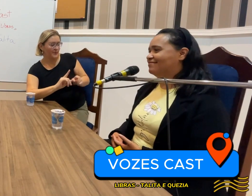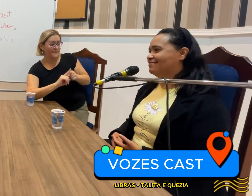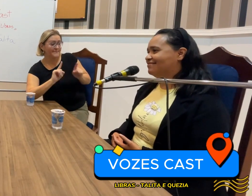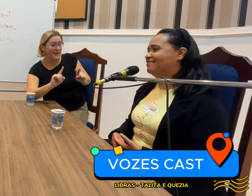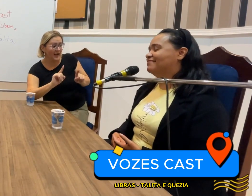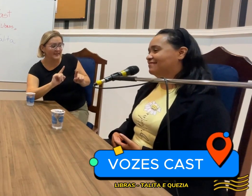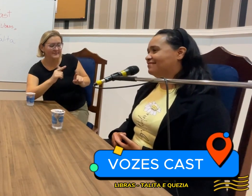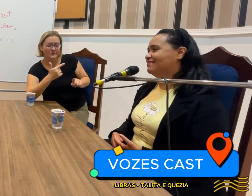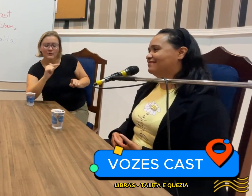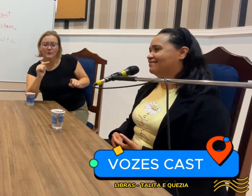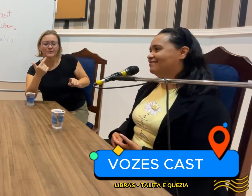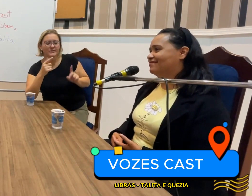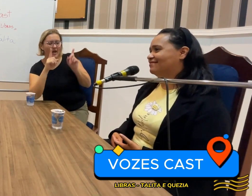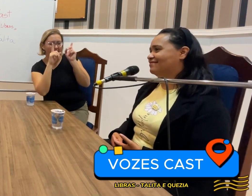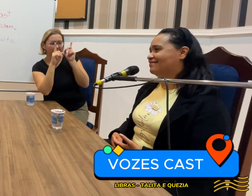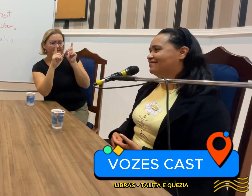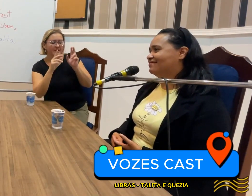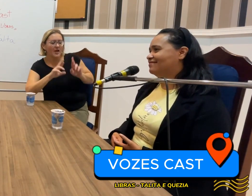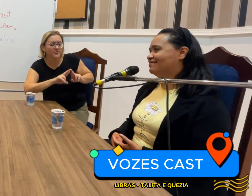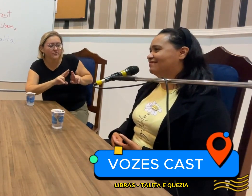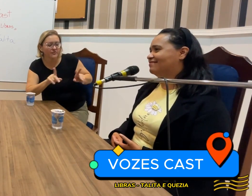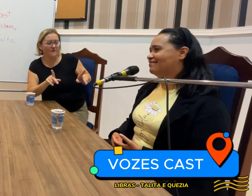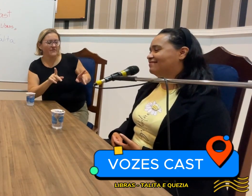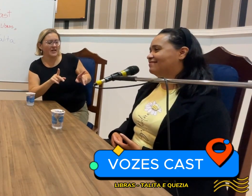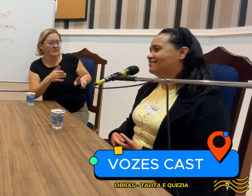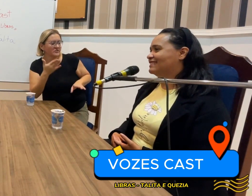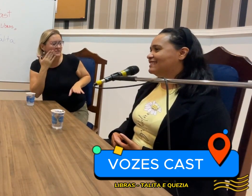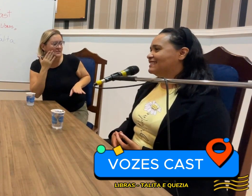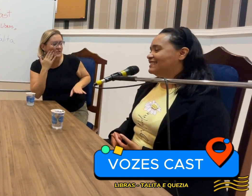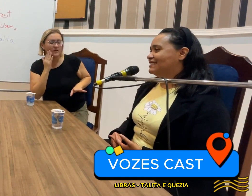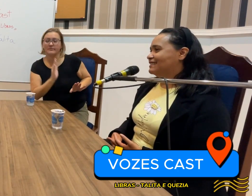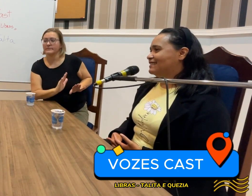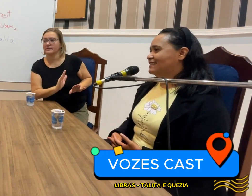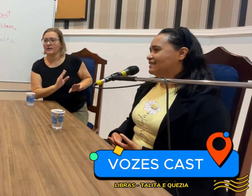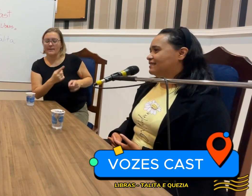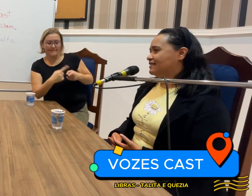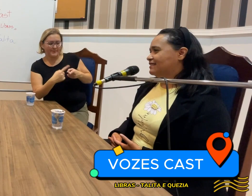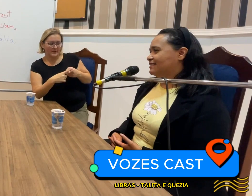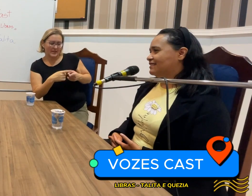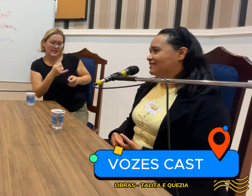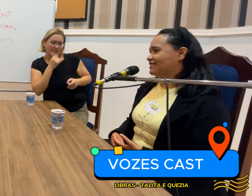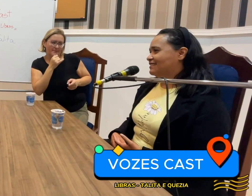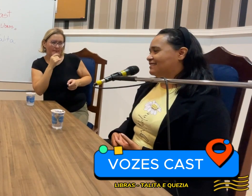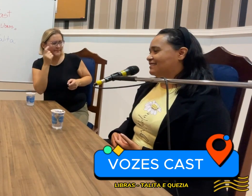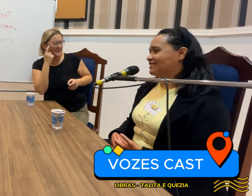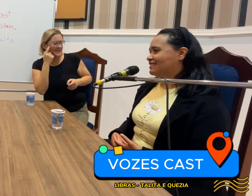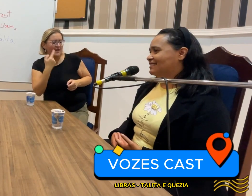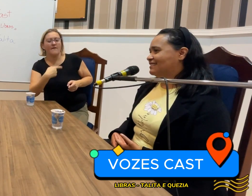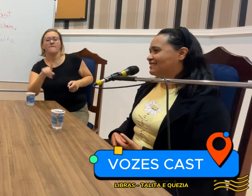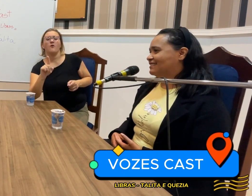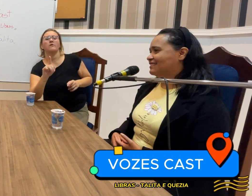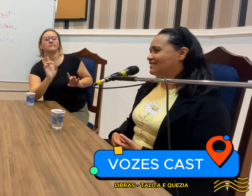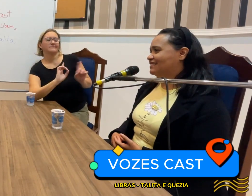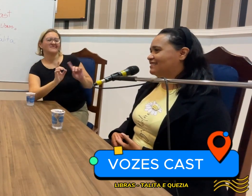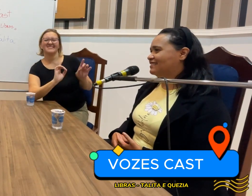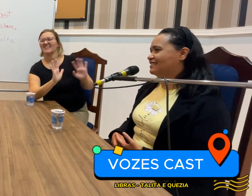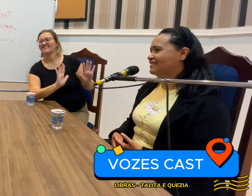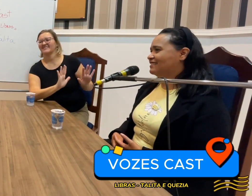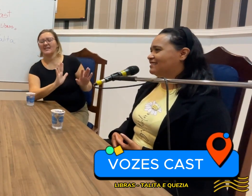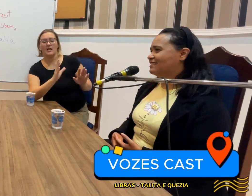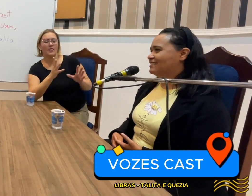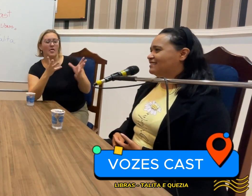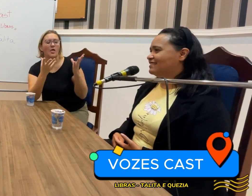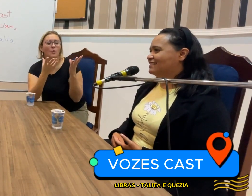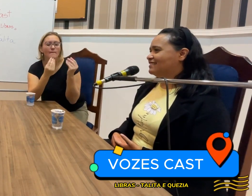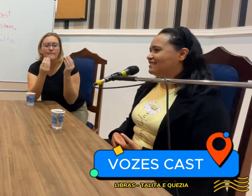o diferente. Então, não tem o diferente. Eu vou... porque fica aquela mesma coisa. Às vezes tem aquelas questões da igreja. É muita